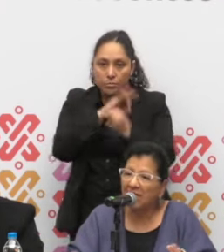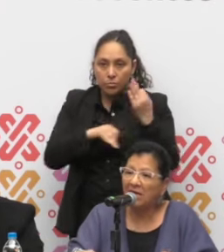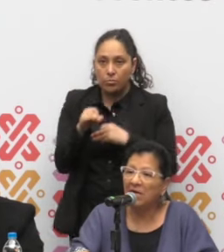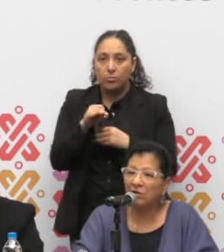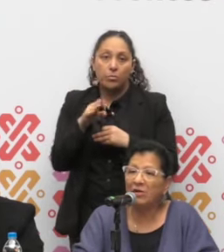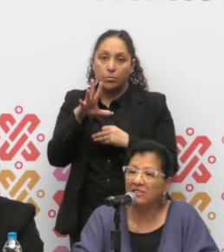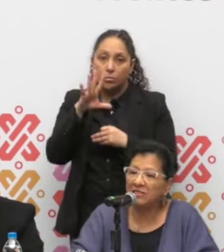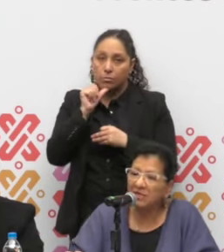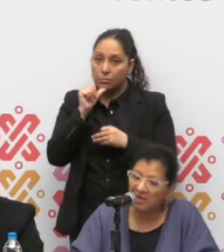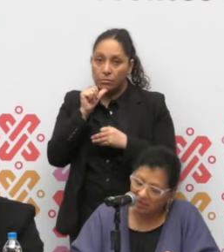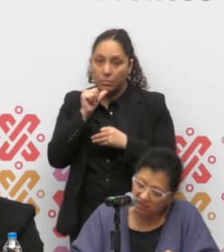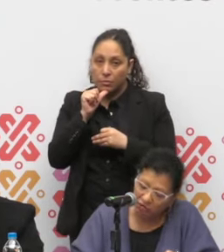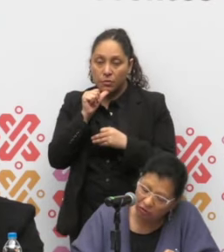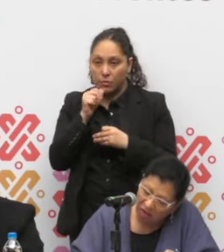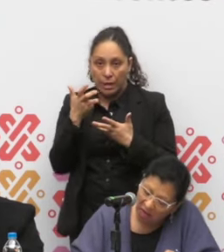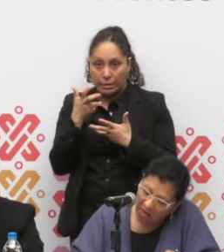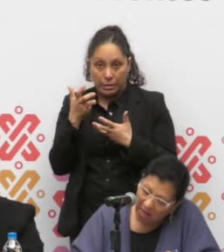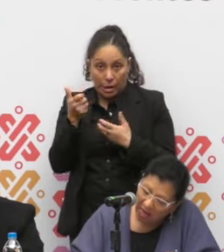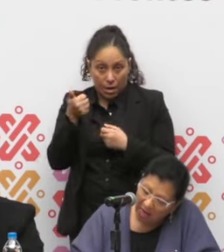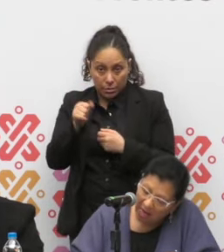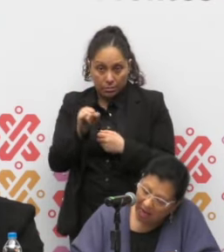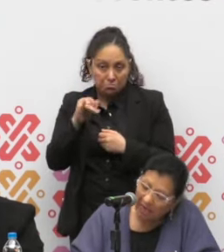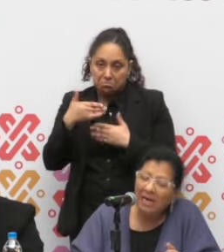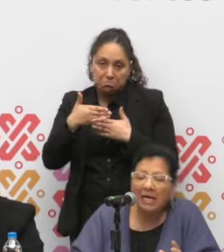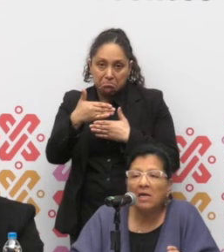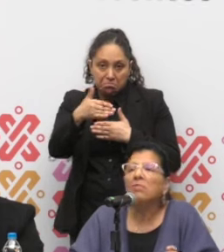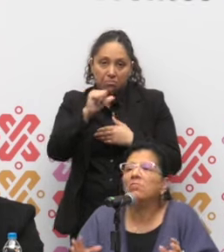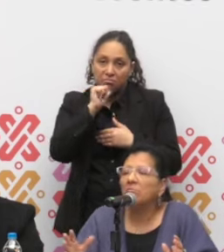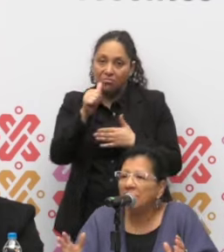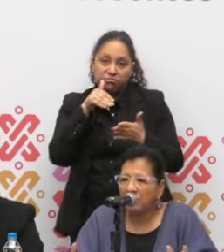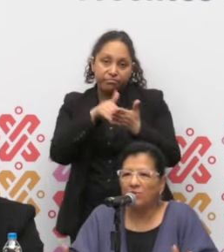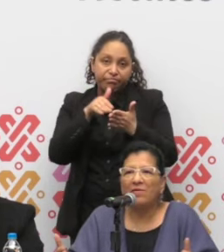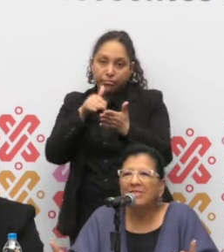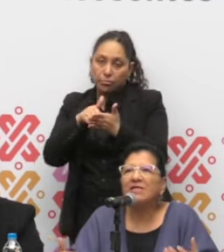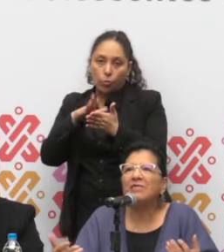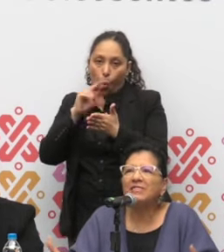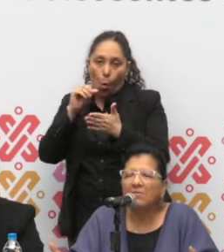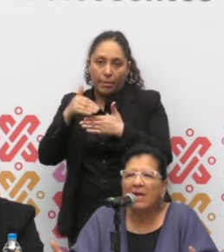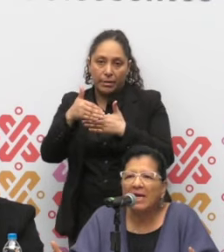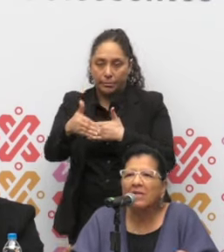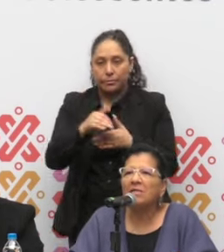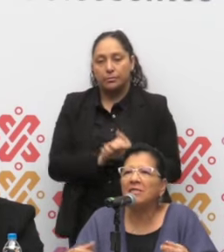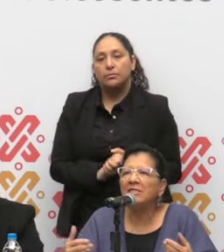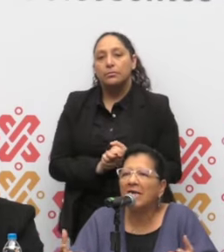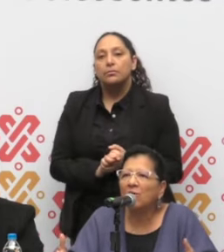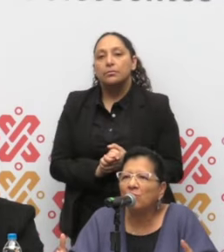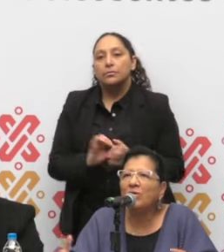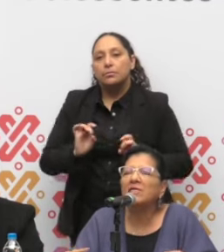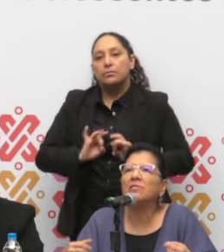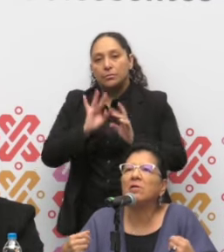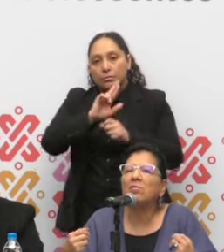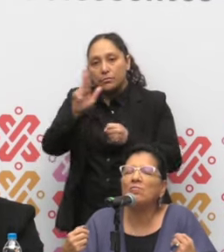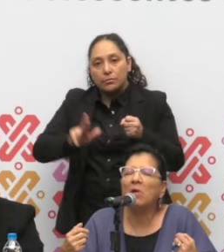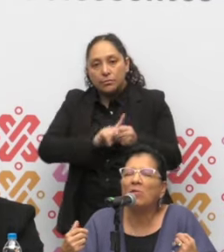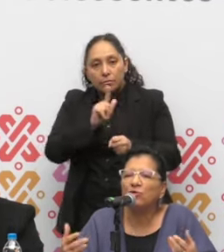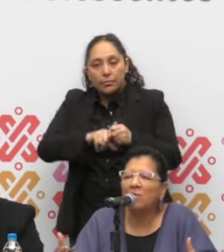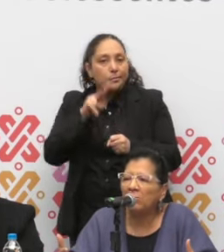a avanzar en lo que es este gran reto. Y, naturalmente, ver